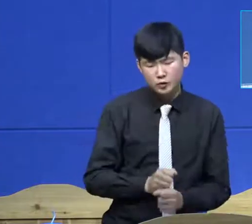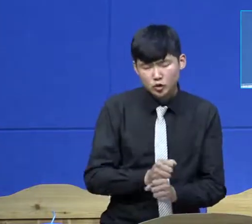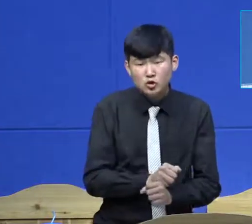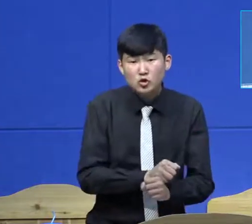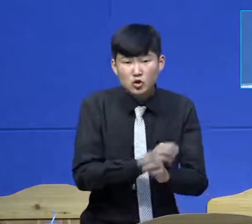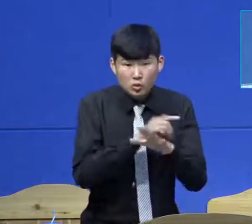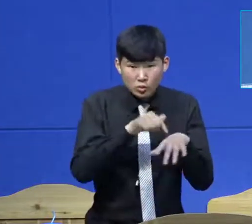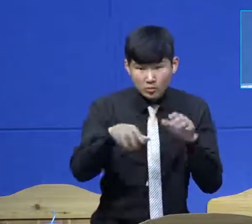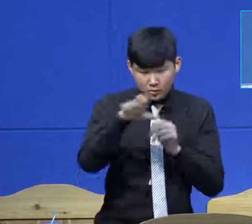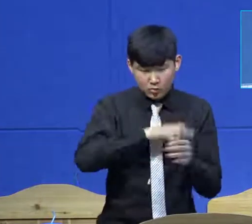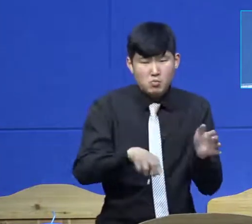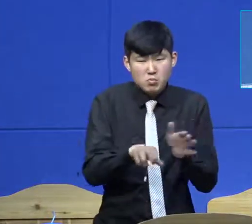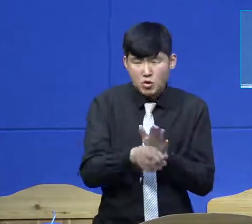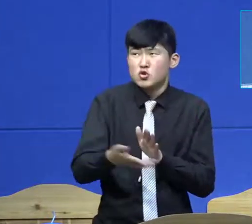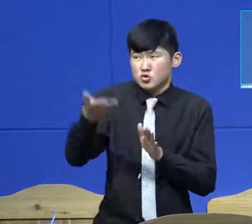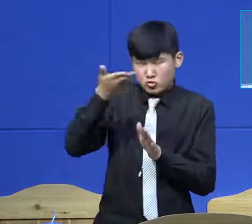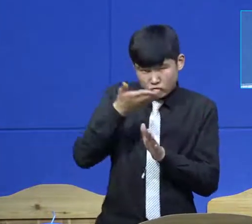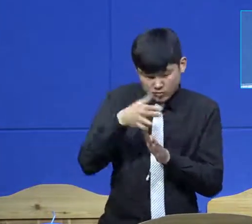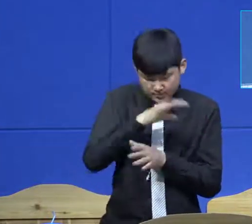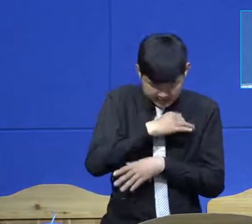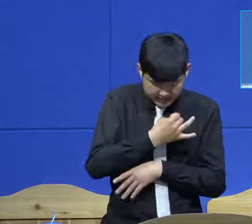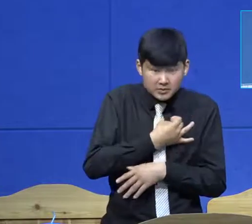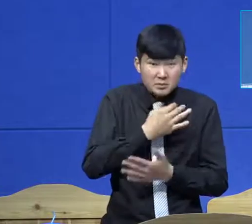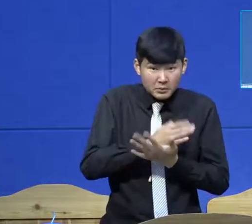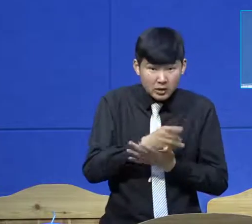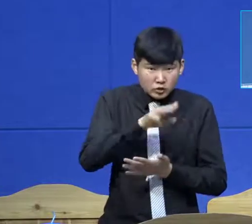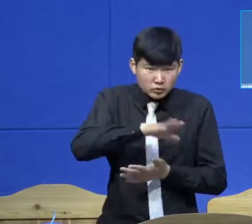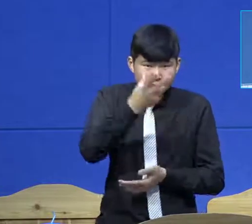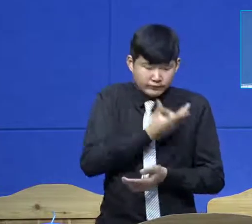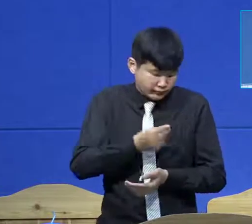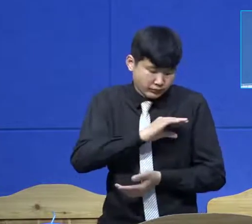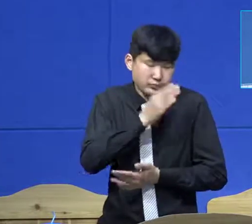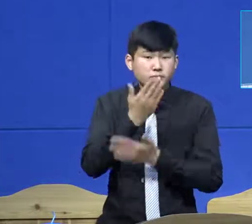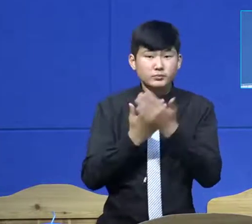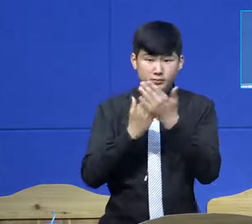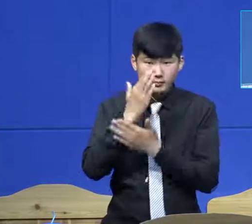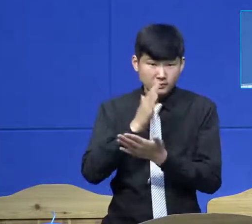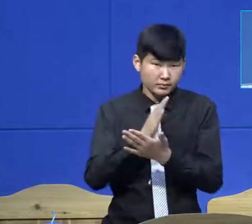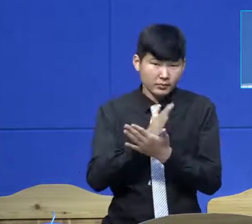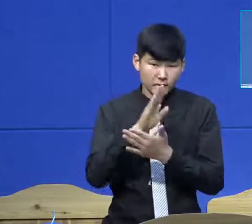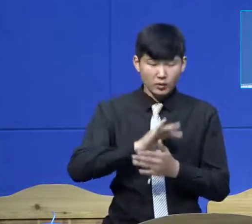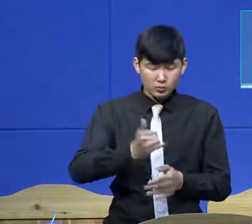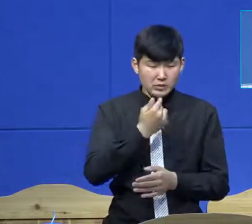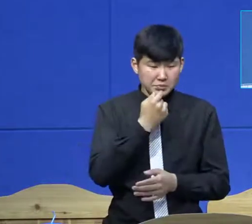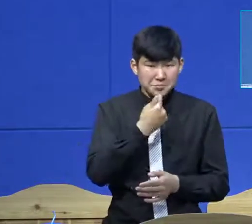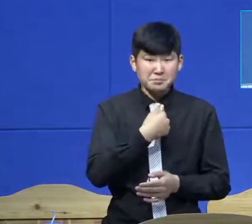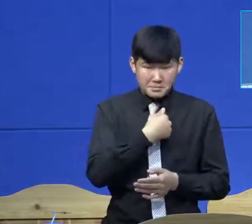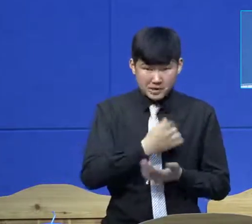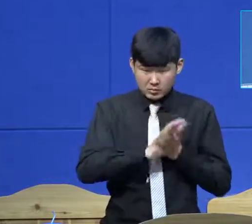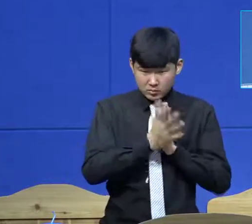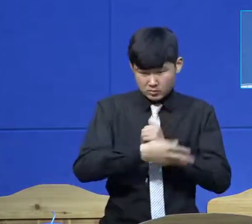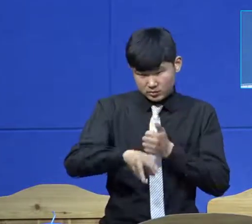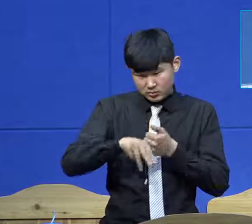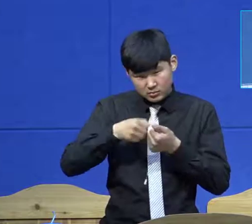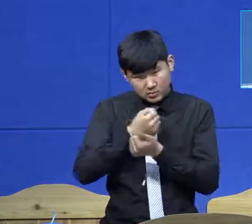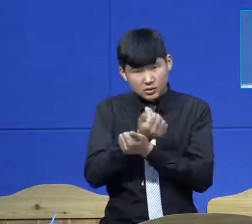төгсгөлийн үед бидэнд боломж олгоно гэж итгэж байгаа. Тэрний төлөө чин сэтгэлээсээ залбирч байна. Тэм учраас хэцүү нөхцөл ч гэсэн сайн мэдээ